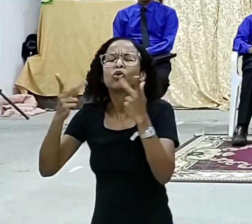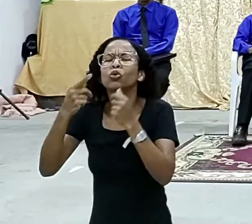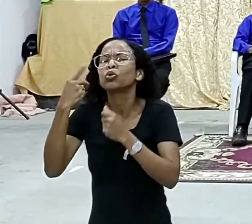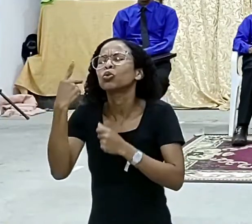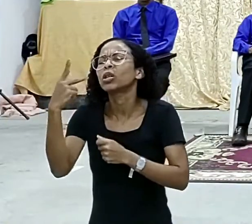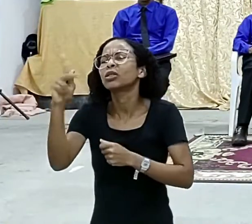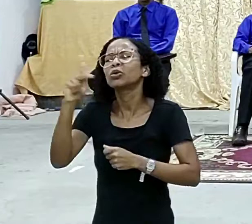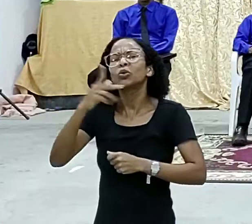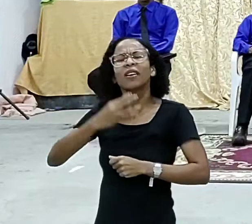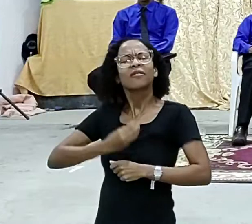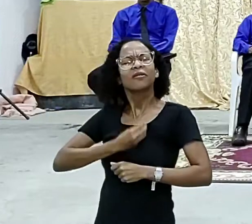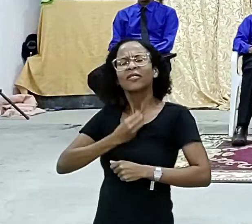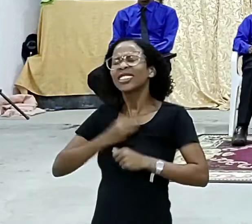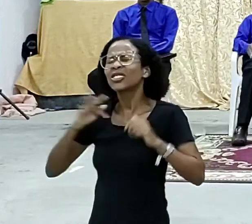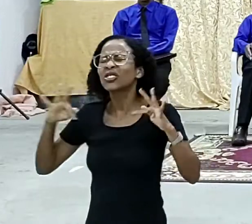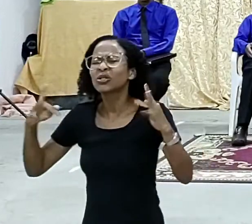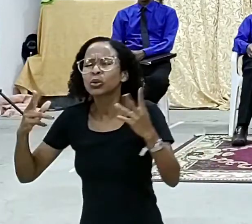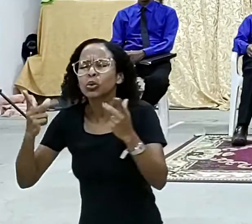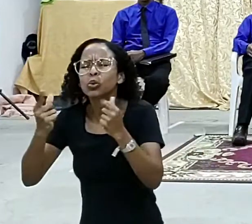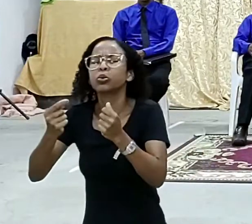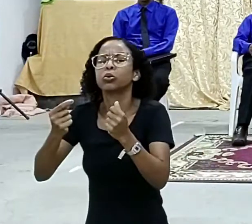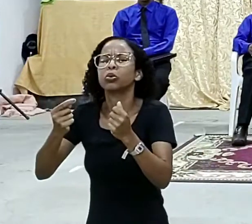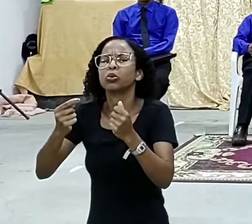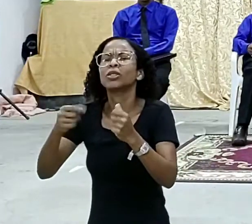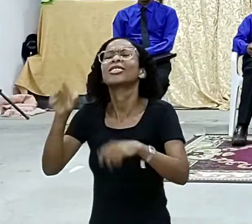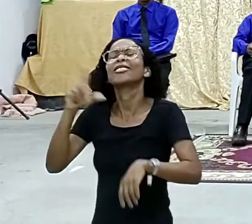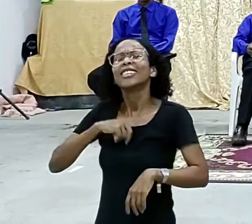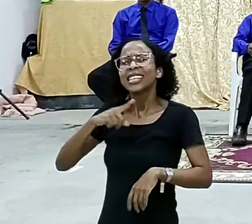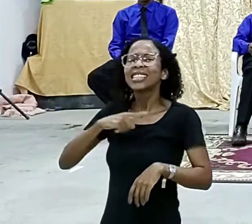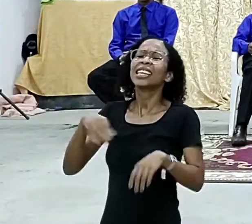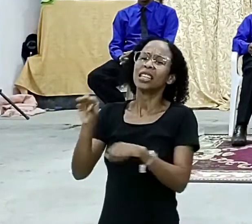também daquilo que ele te deu para cuidar.